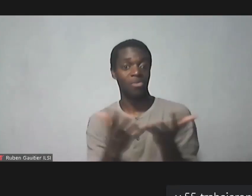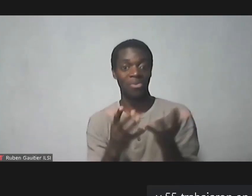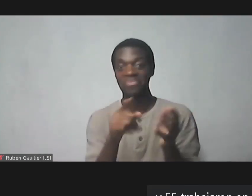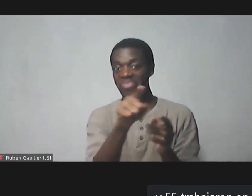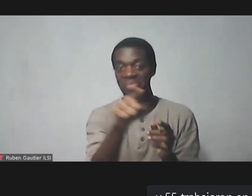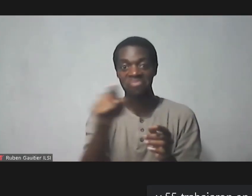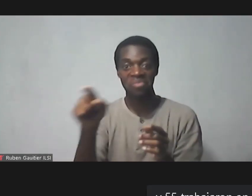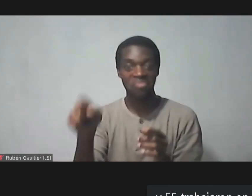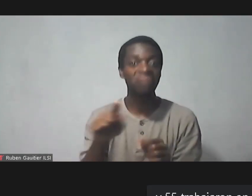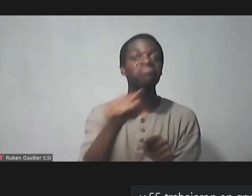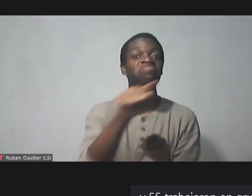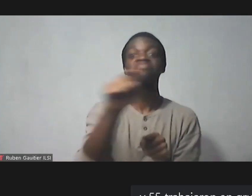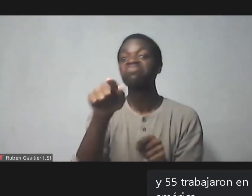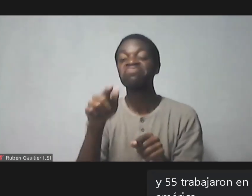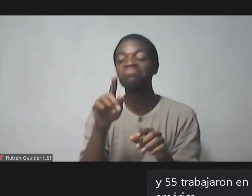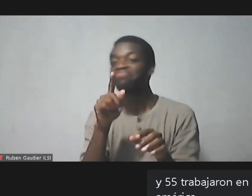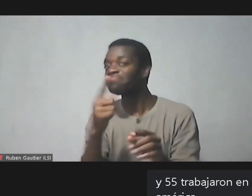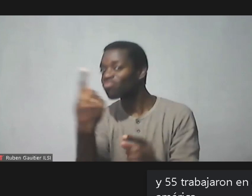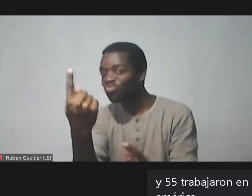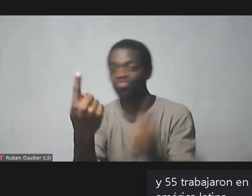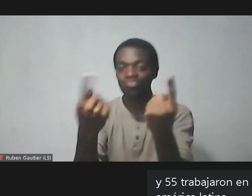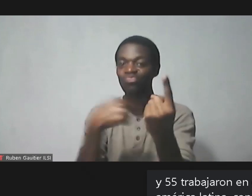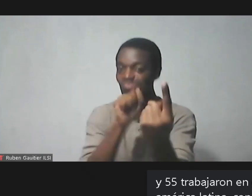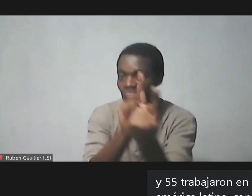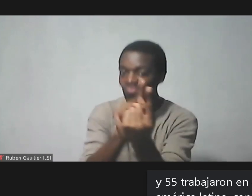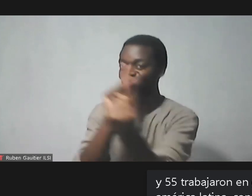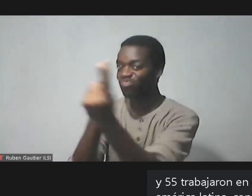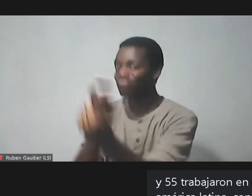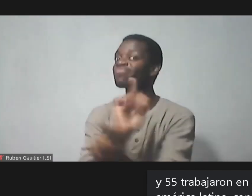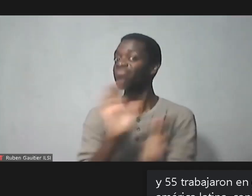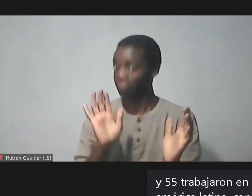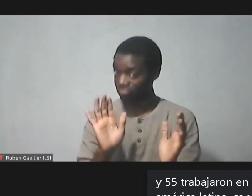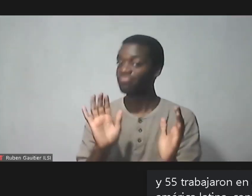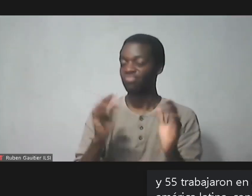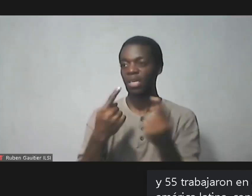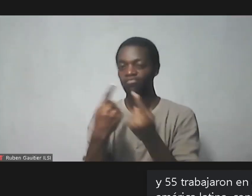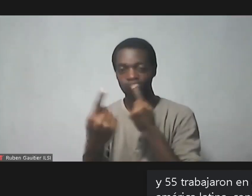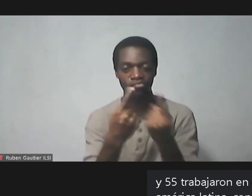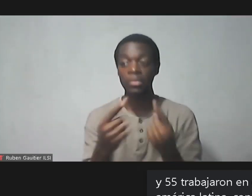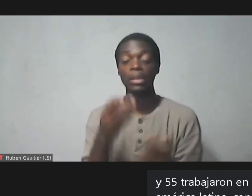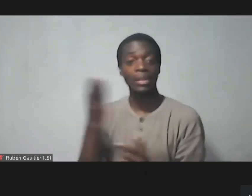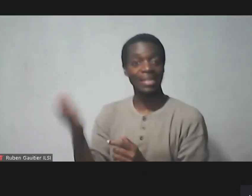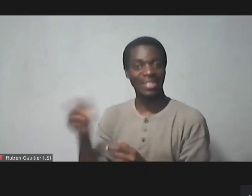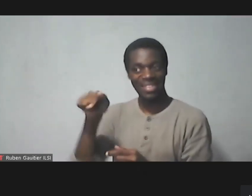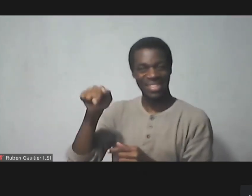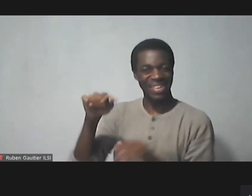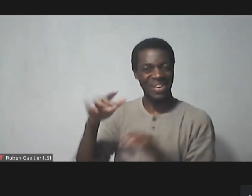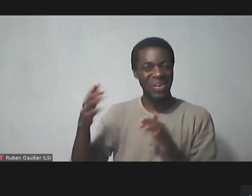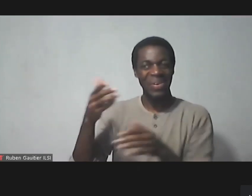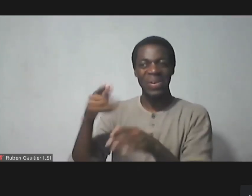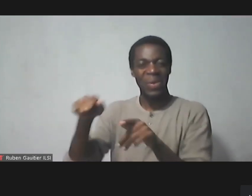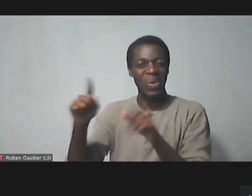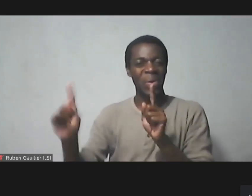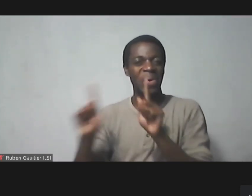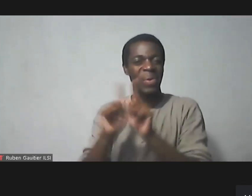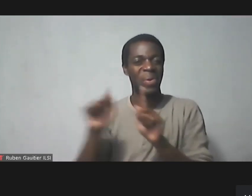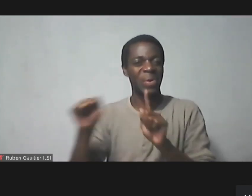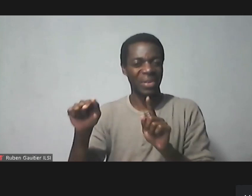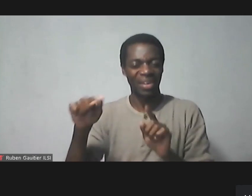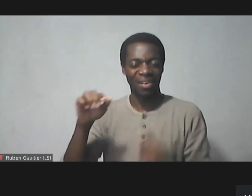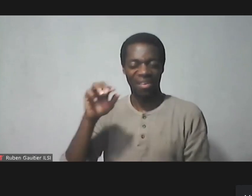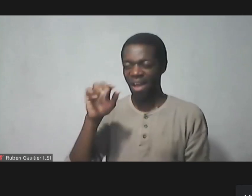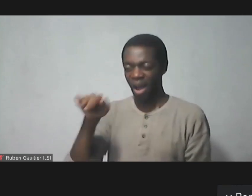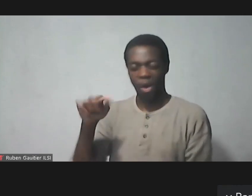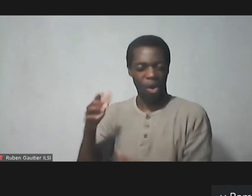sí. También un consultor, Ramiro, quien está aquí con nosotros, gracias Ramiro, realizó la